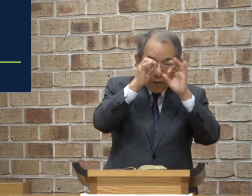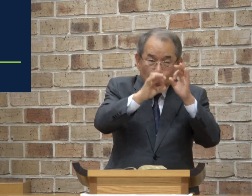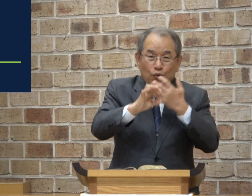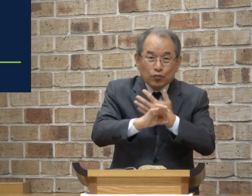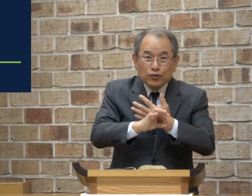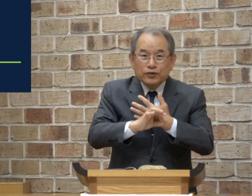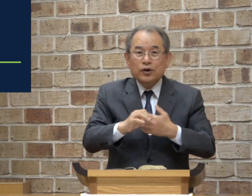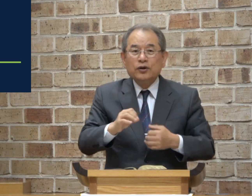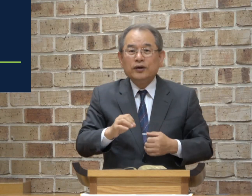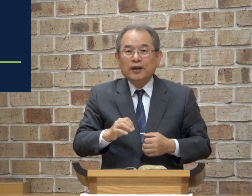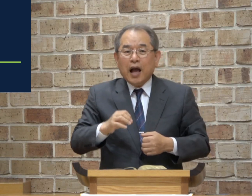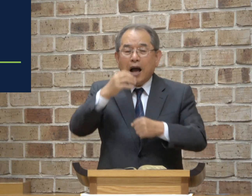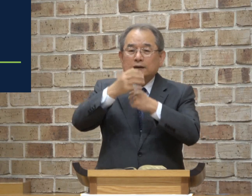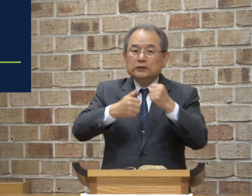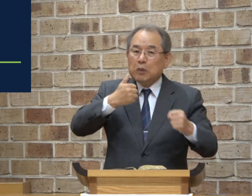하나님의 역사가 없었던 것이 아니라